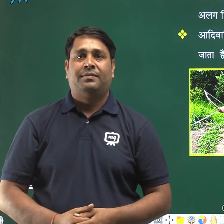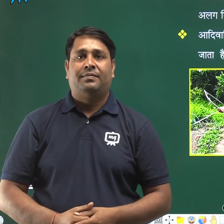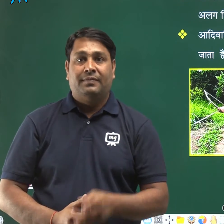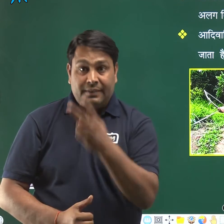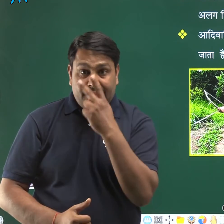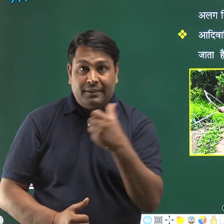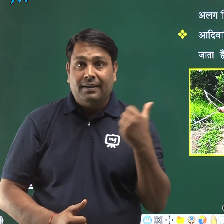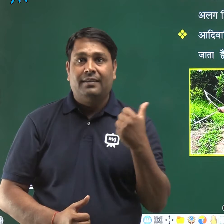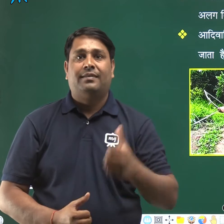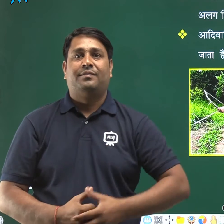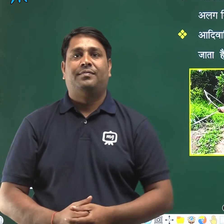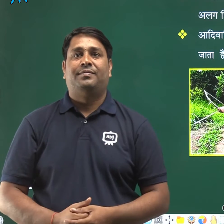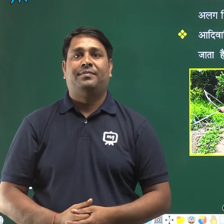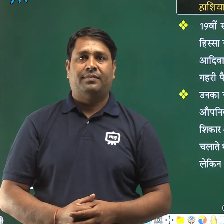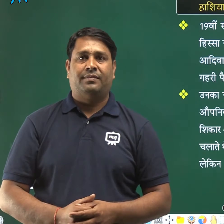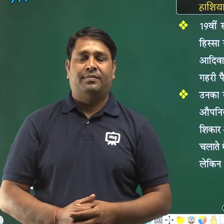दिख रहा है ना आपको।